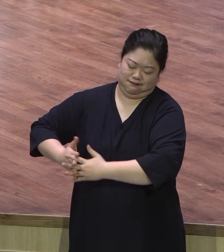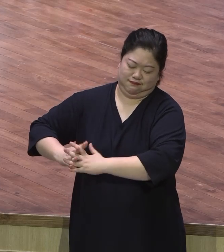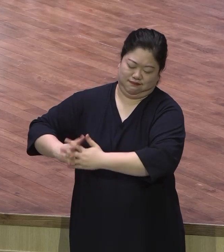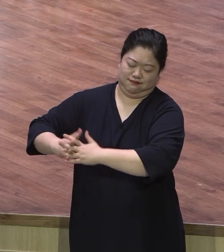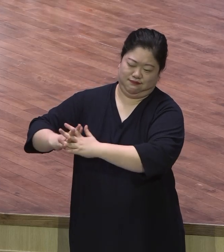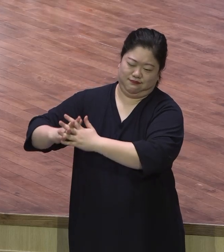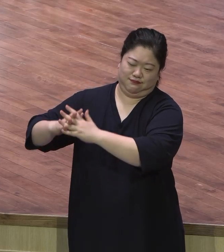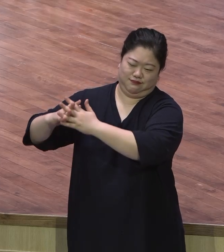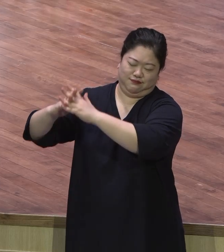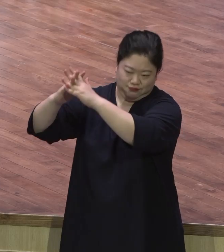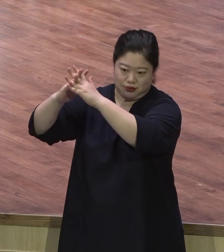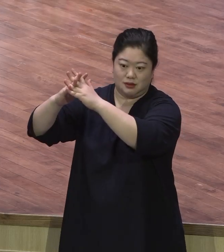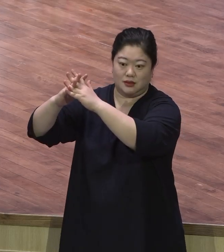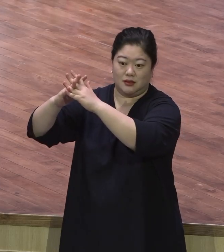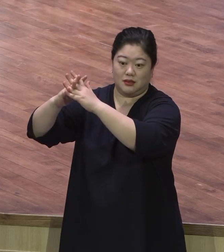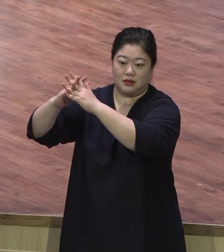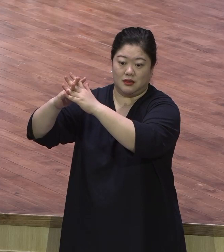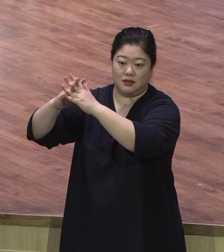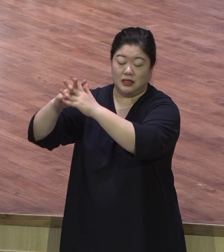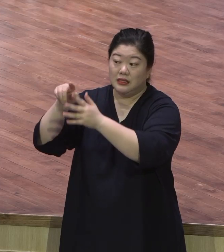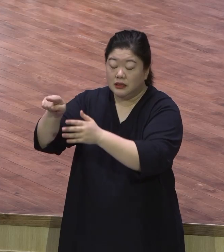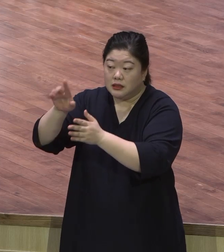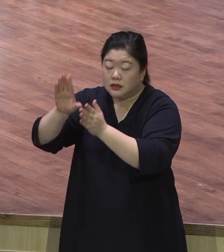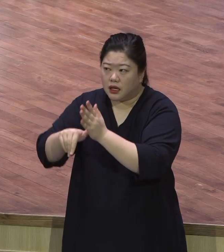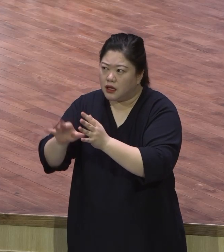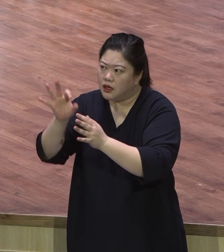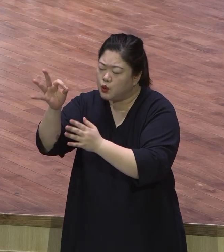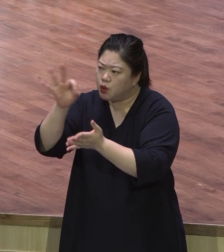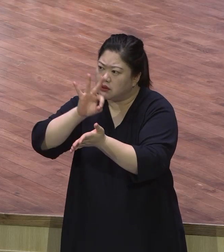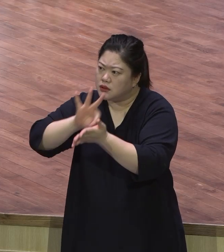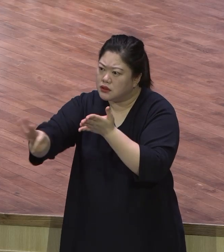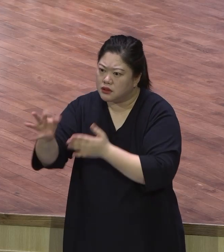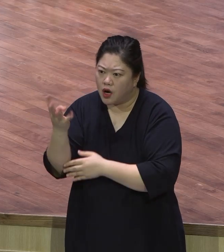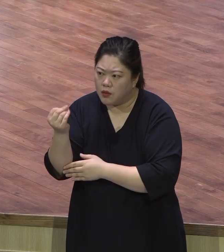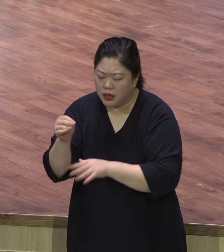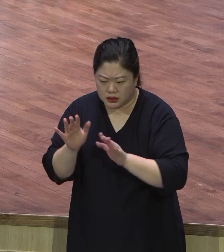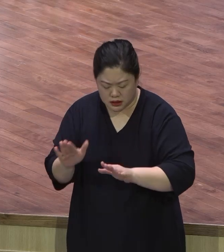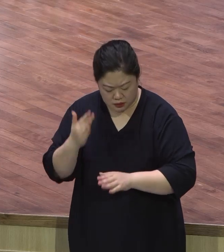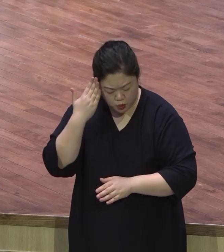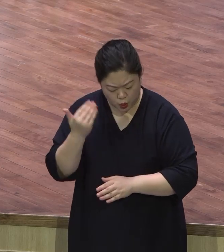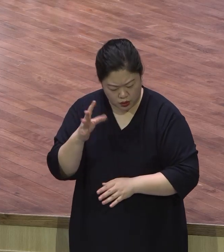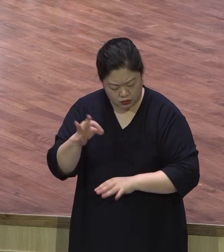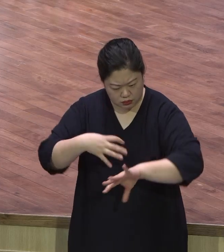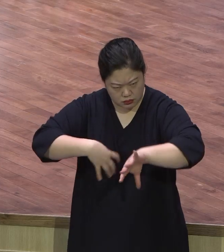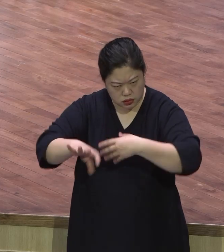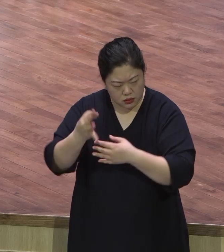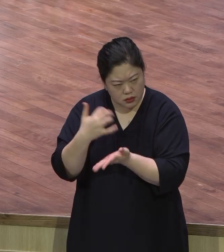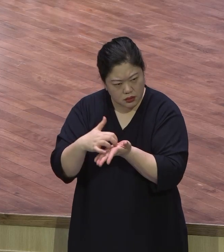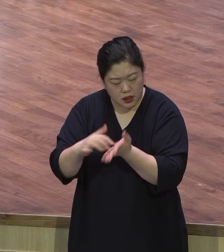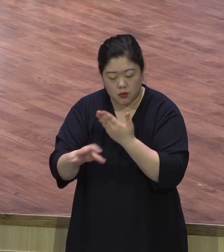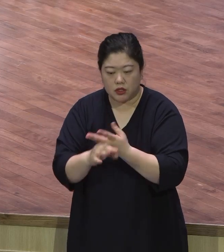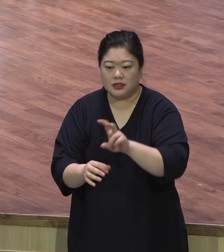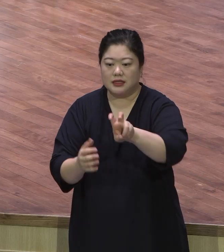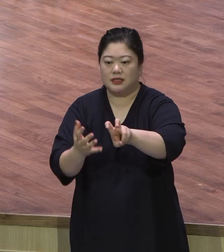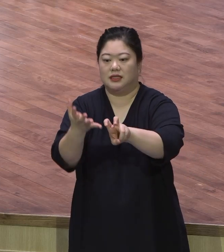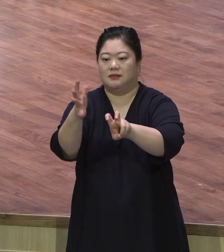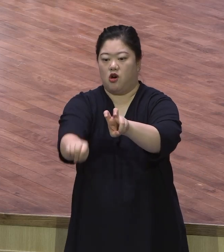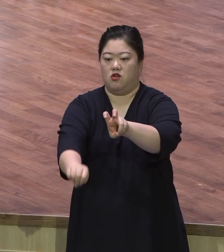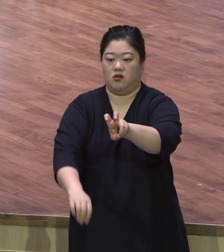하나님 앞에 헌금들에 그때 돈이 3만 환이었어요 그 당시에 3만 환이면 얼마냐 지금 시세로